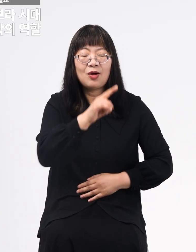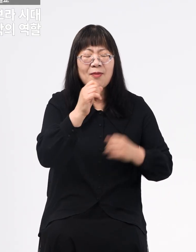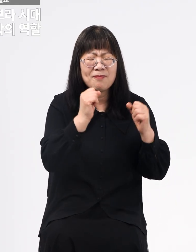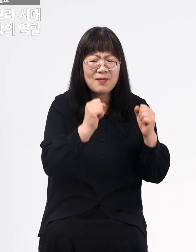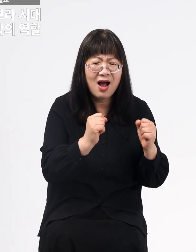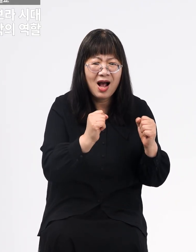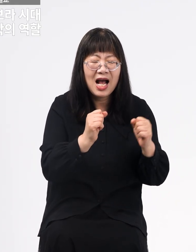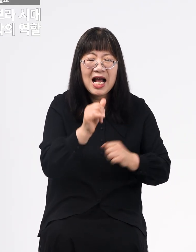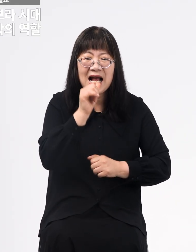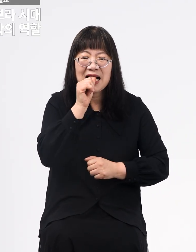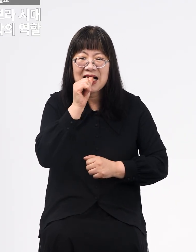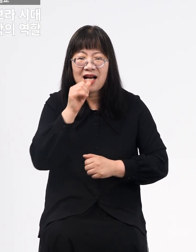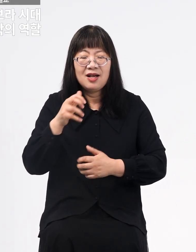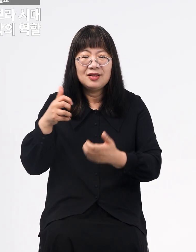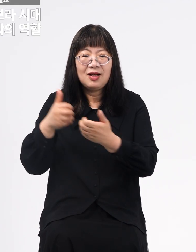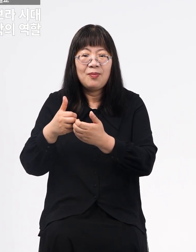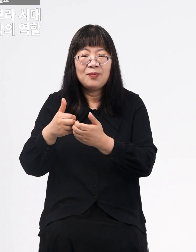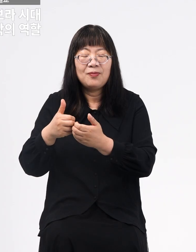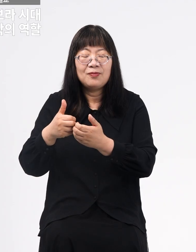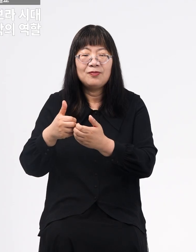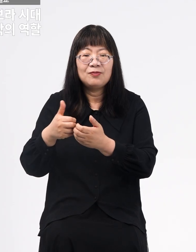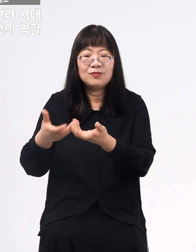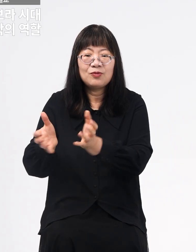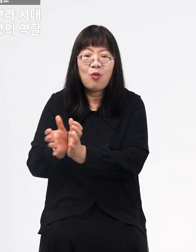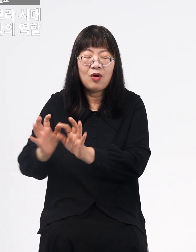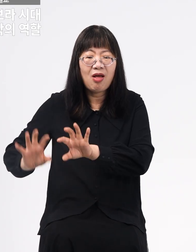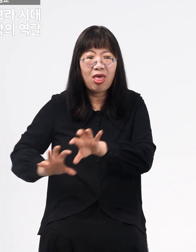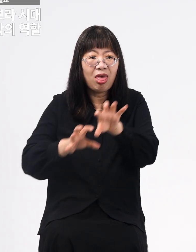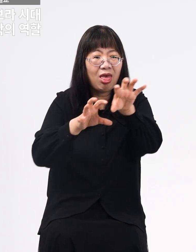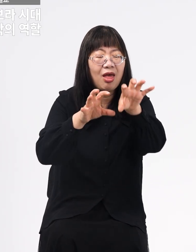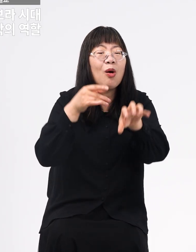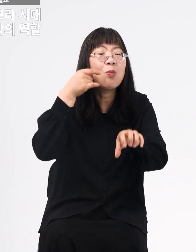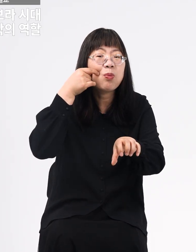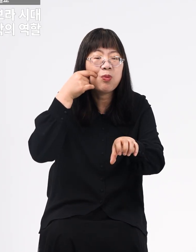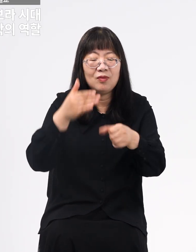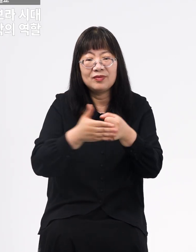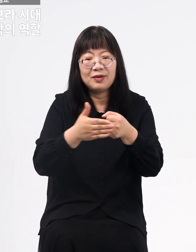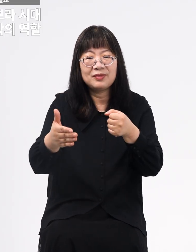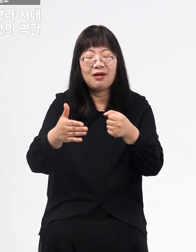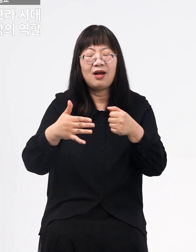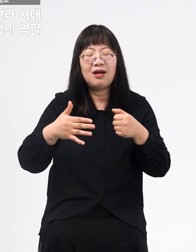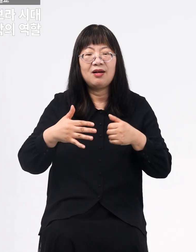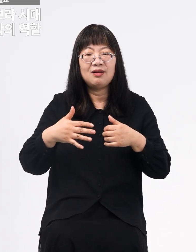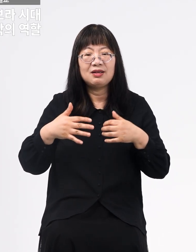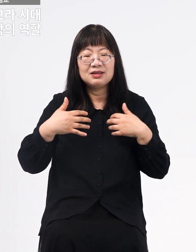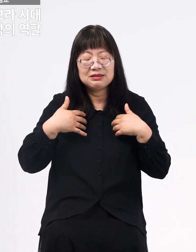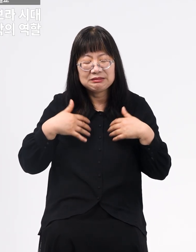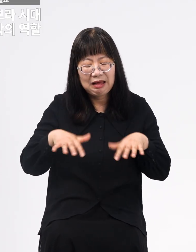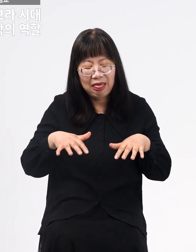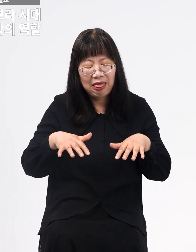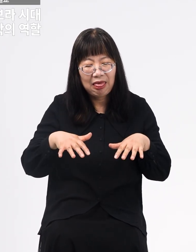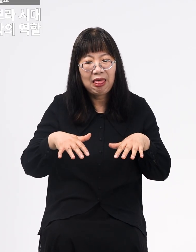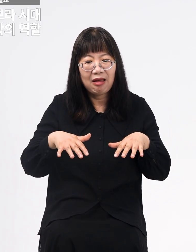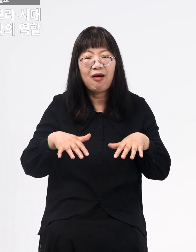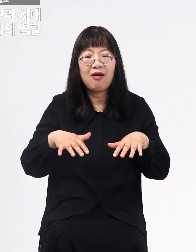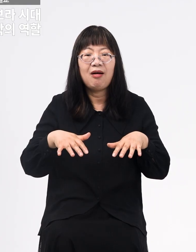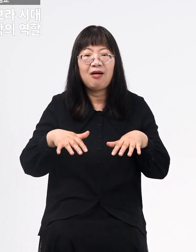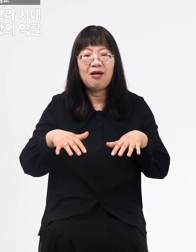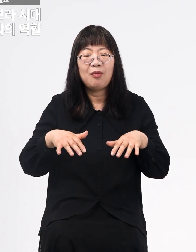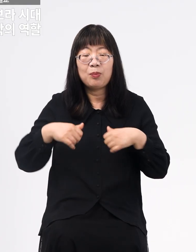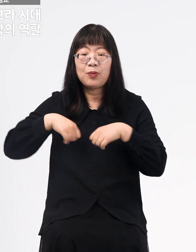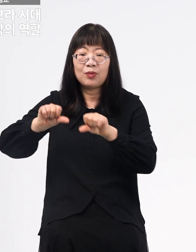해도 철병거가 어떻게 올라가요, 산을. 그래서 지쳐서 떨어져 나가거나 패할 수밖에